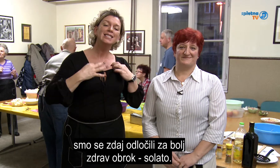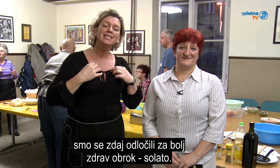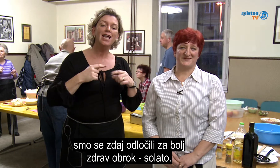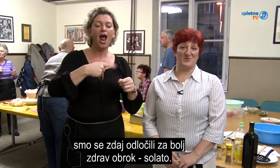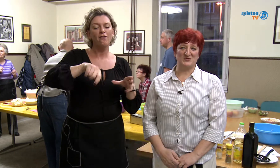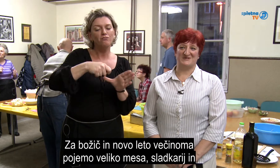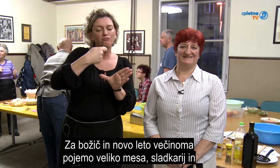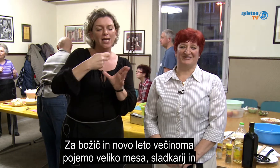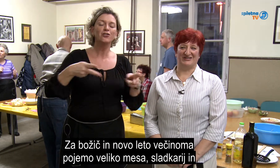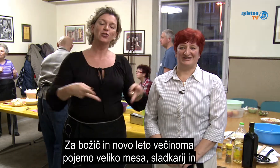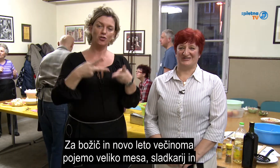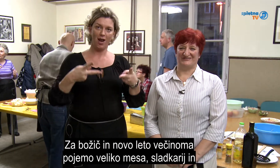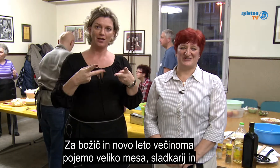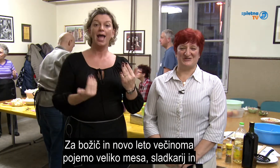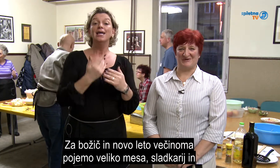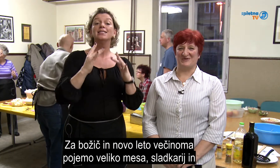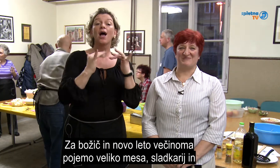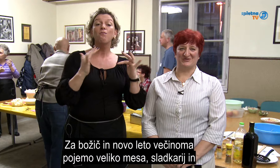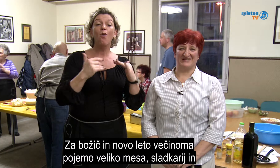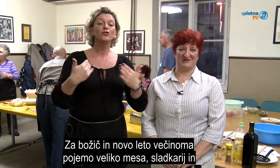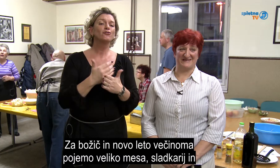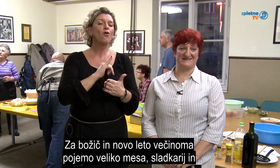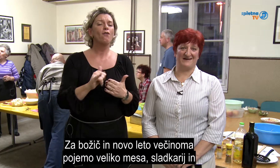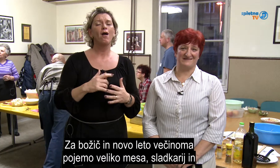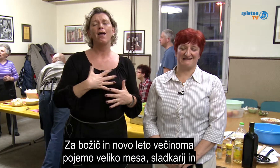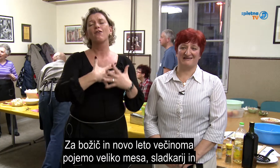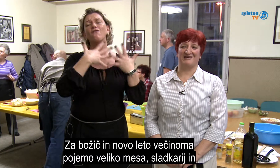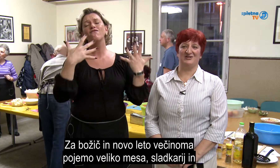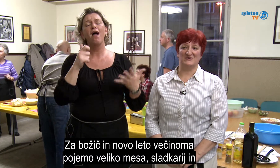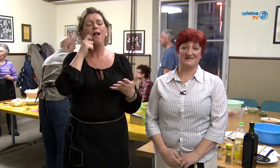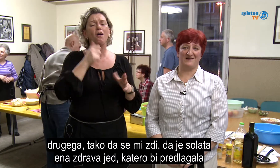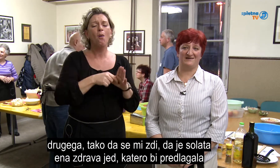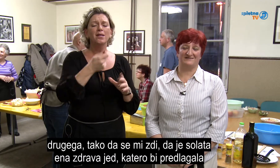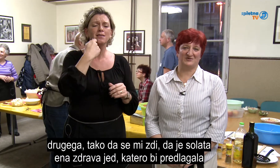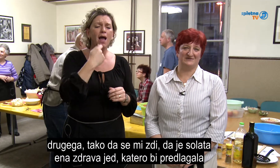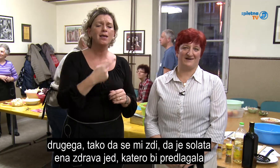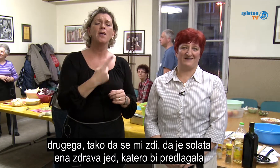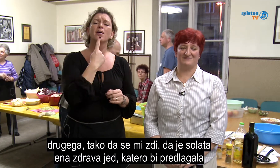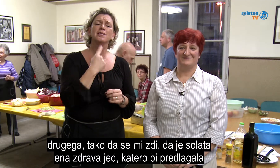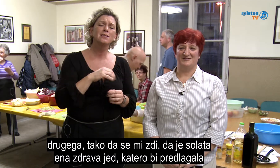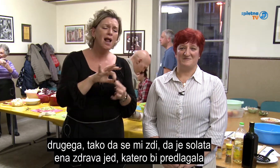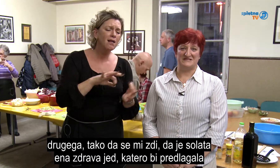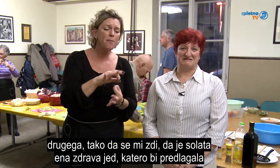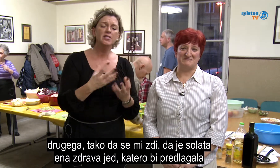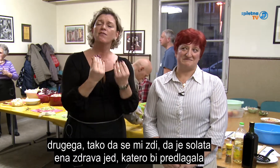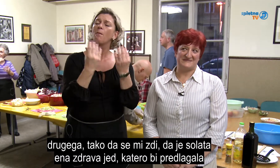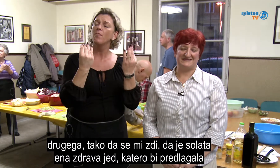Za Božič in novo leto večinoma pojemo veliko mesa, sladkarij in ostalega, tako da mi se zdi, da